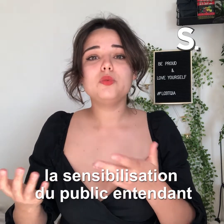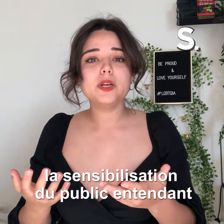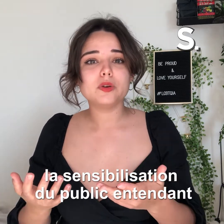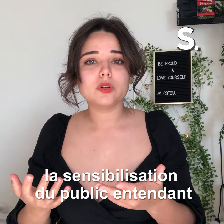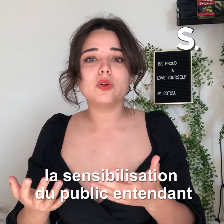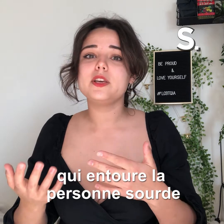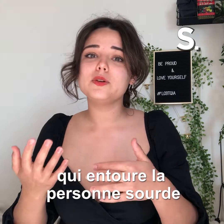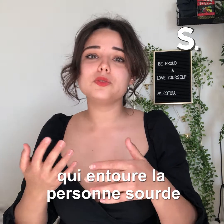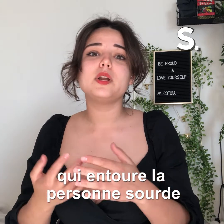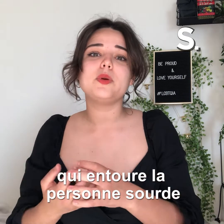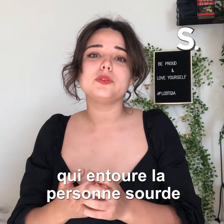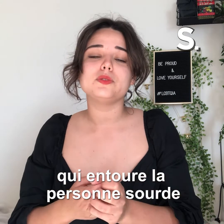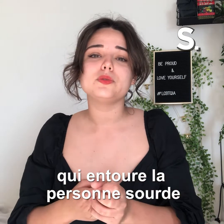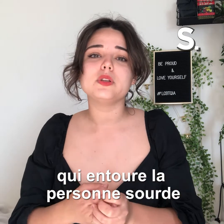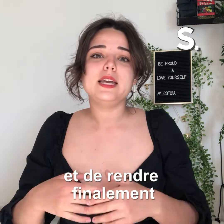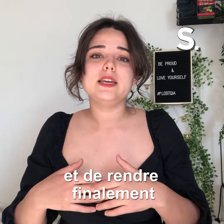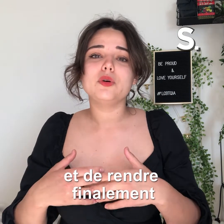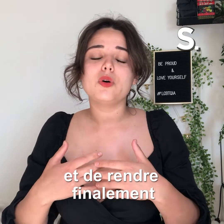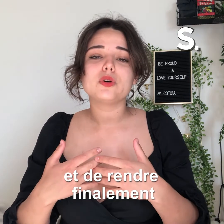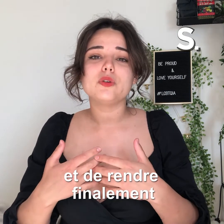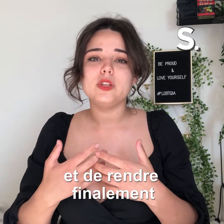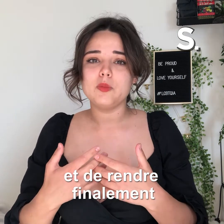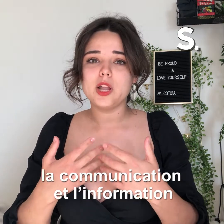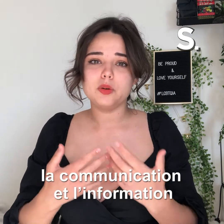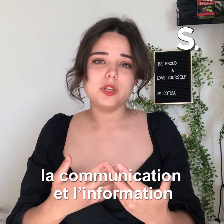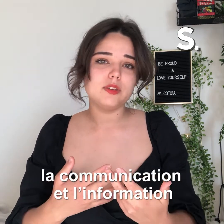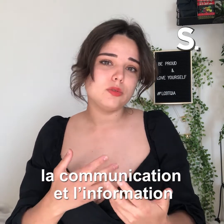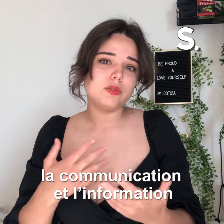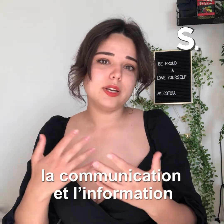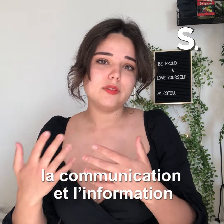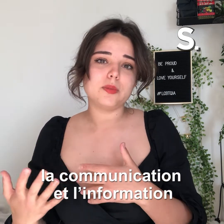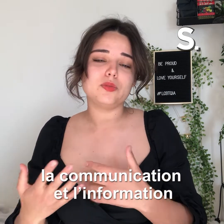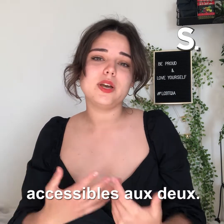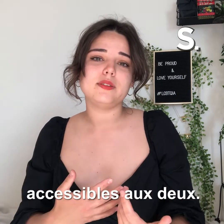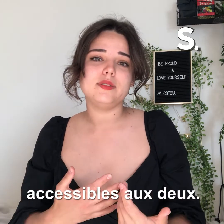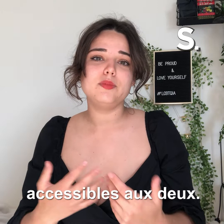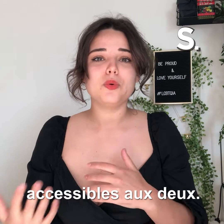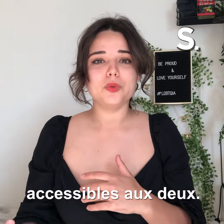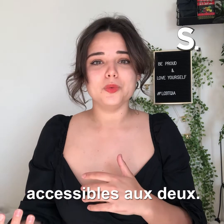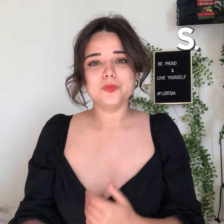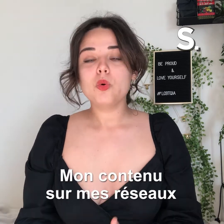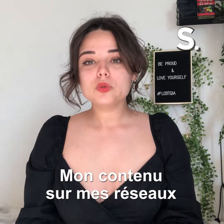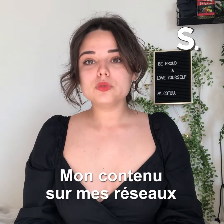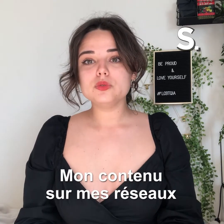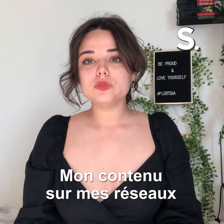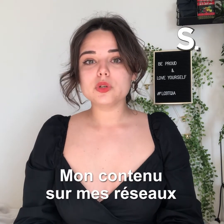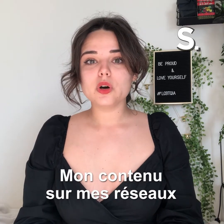public entendant qui entoure la personne sourde, et de rendre finalement la communication et l'information accessibles aux deux. Mon contenu sur